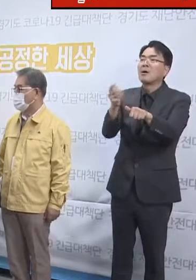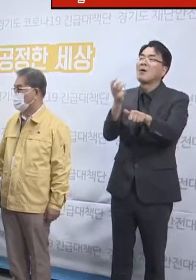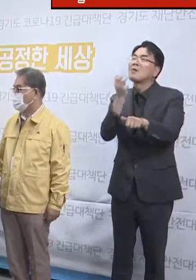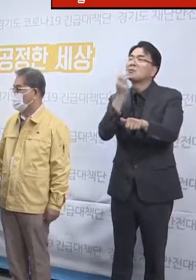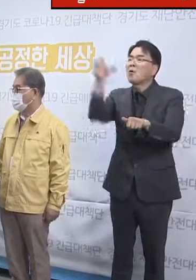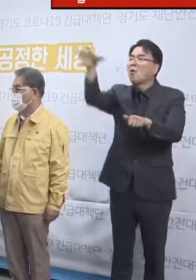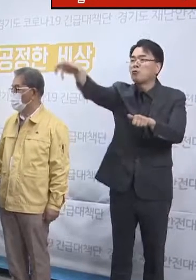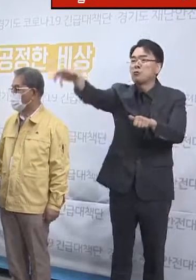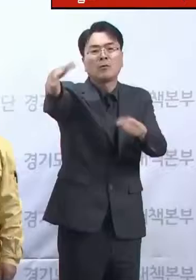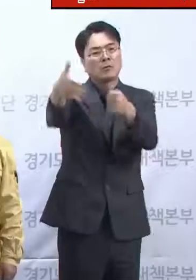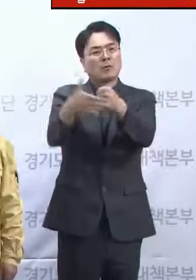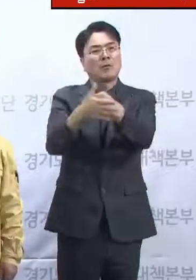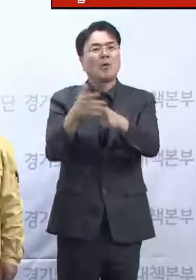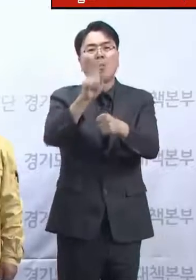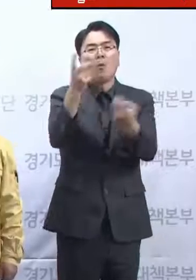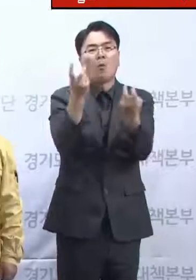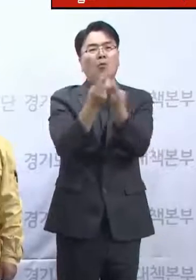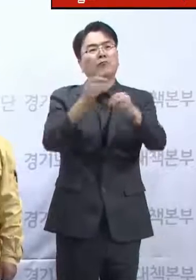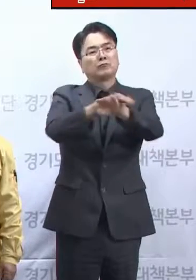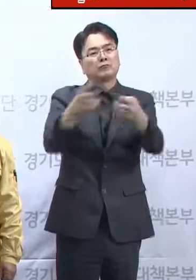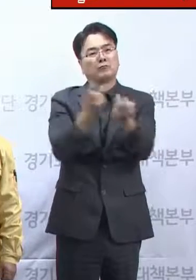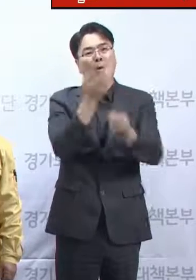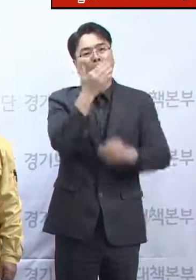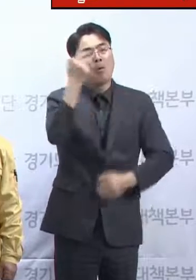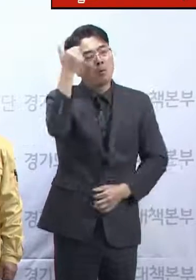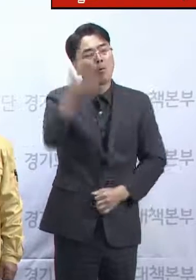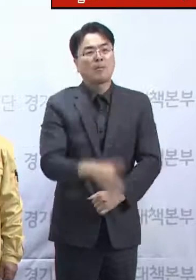있으신지 질문하셨습니다. 네.